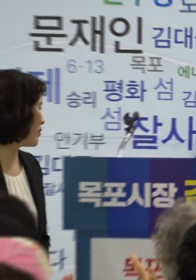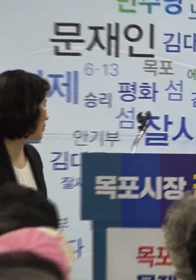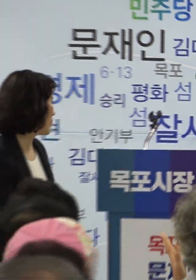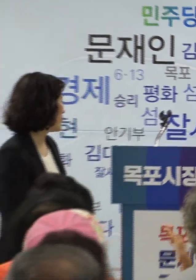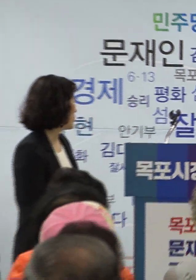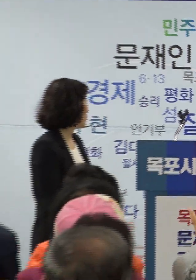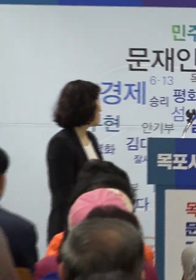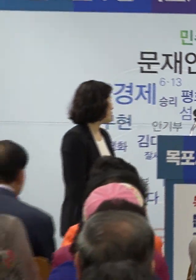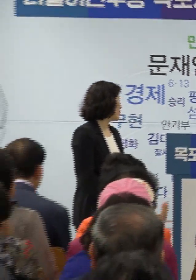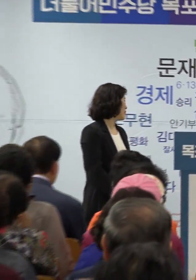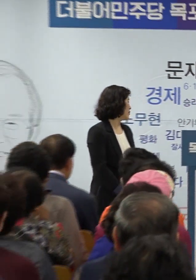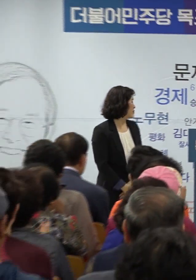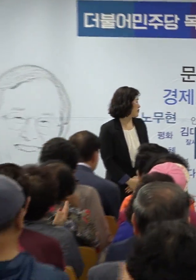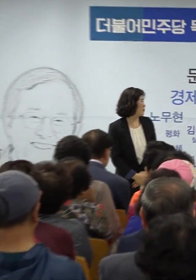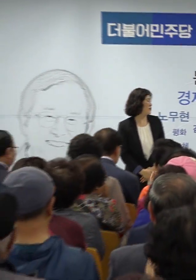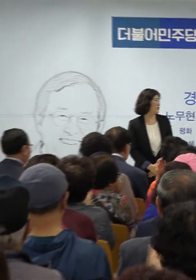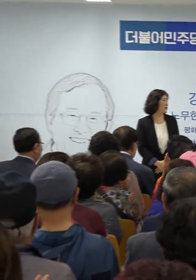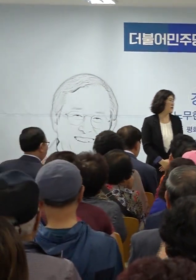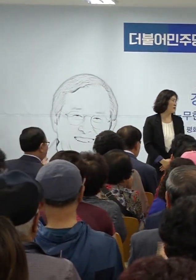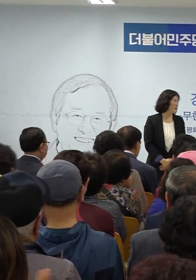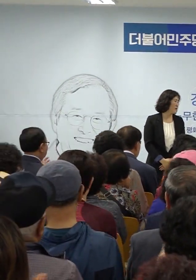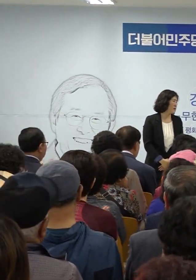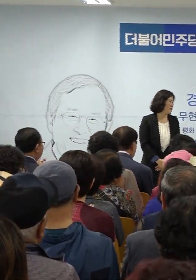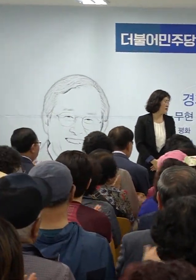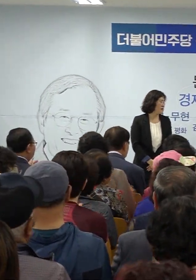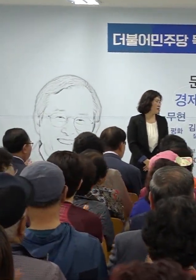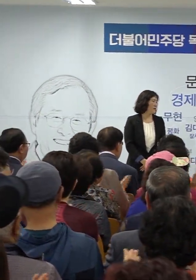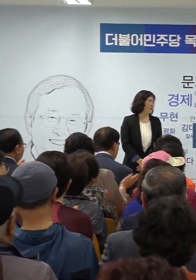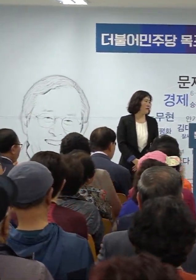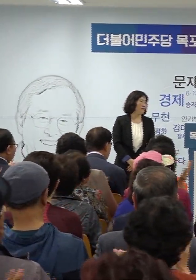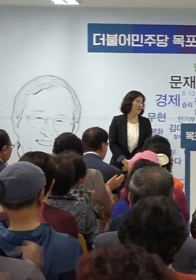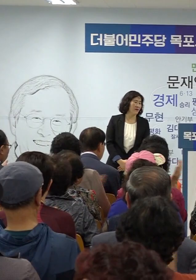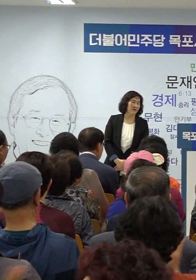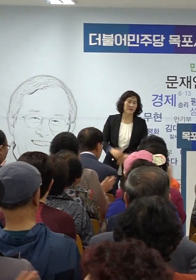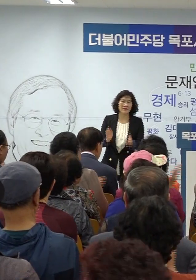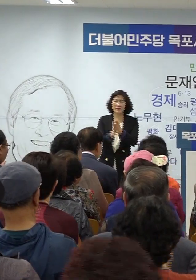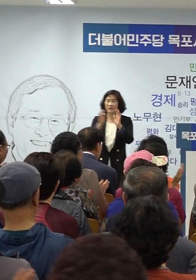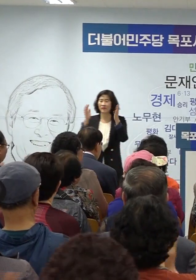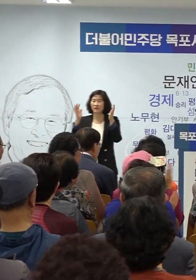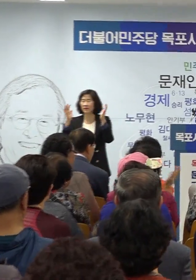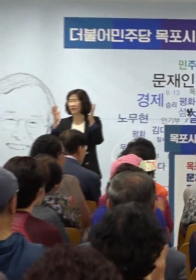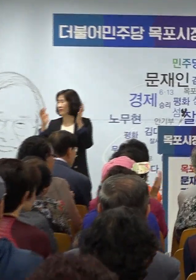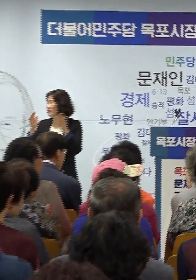박수 우리 양양자 최고위원께 큰 박수와 함성 부탁드리겠습니다.